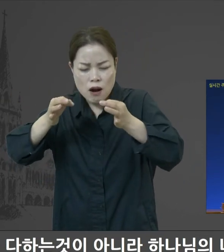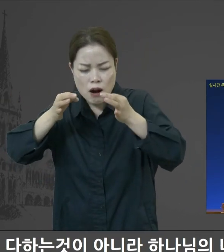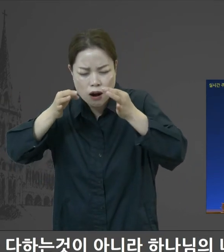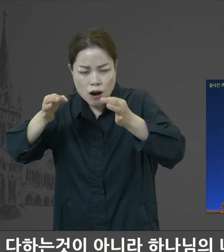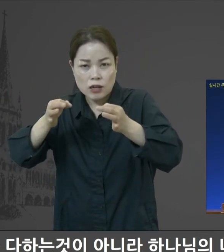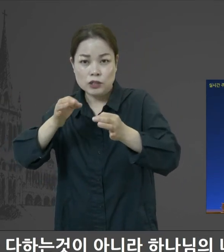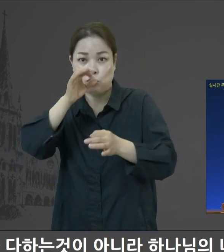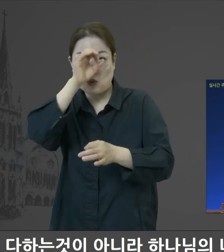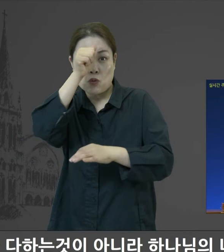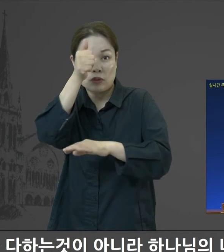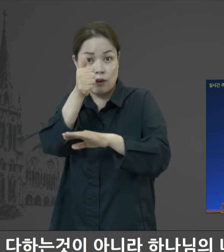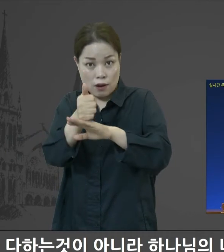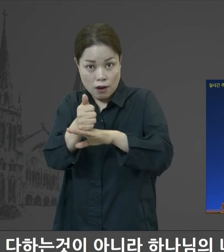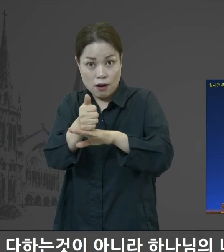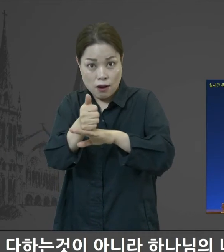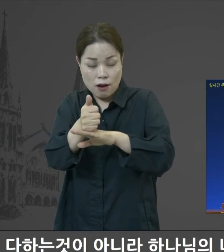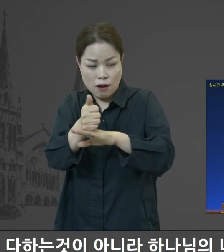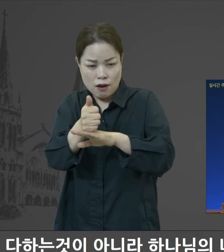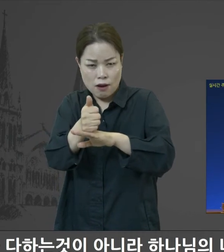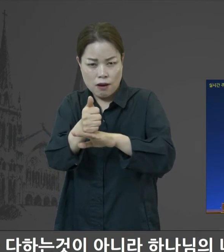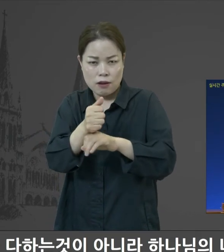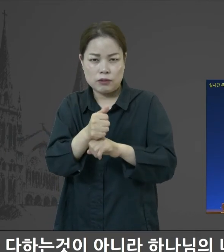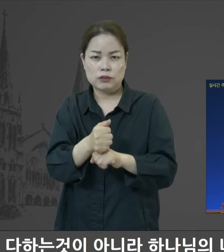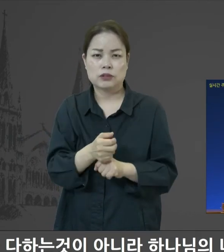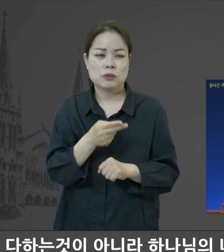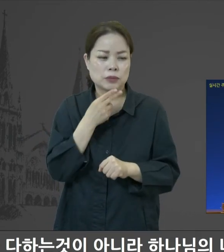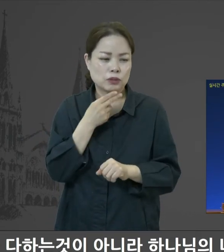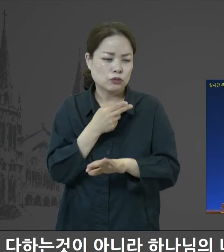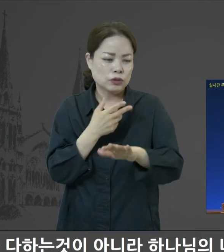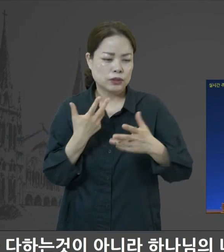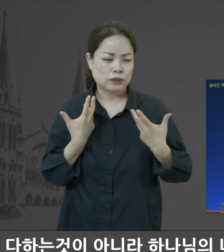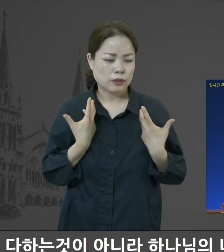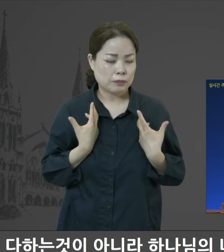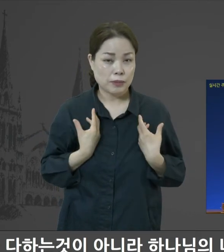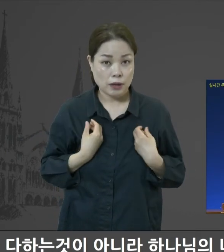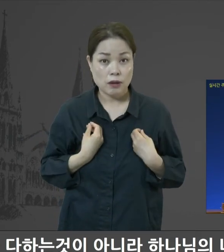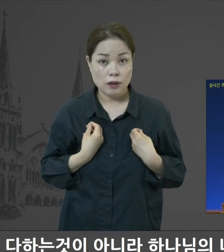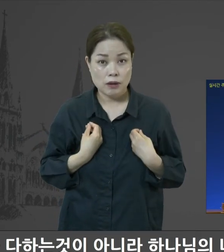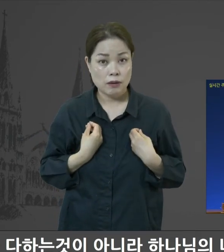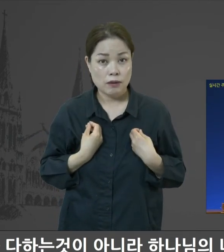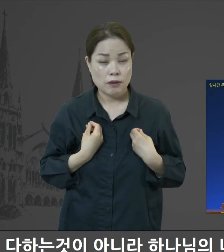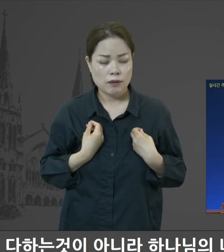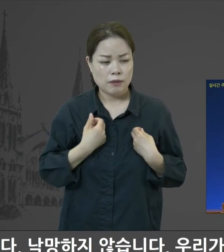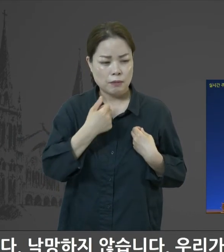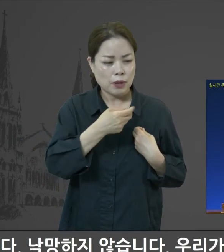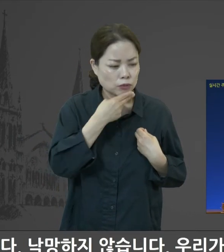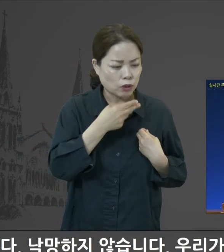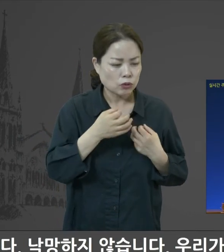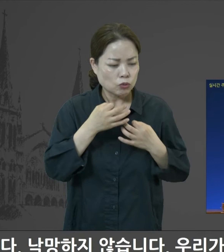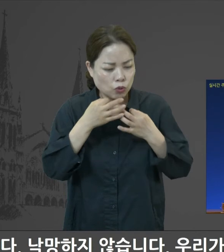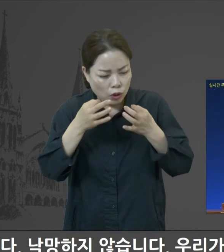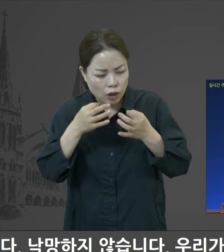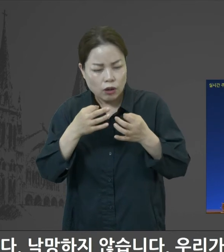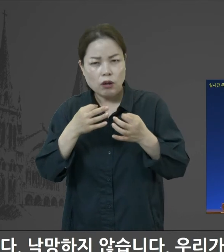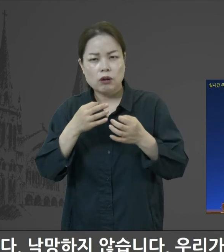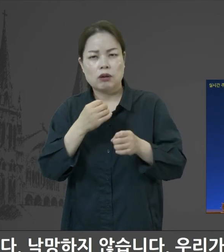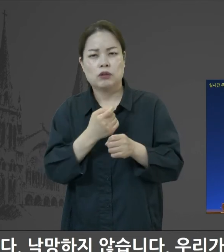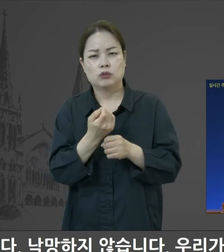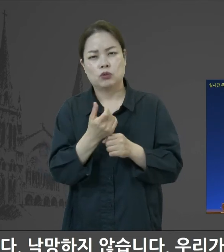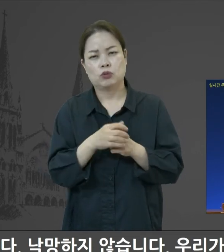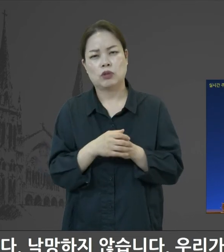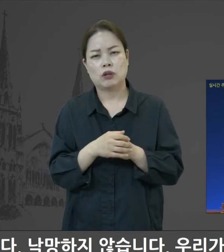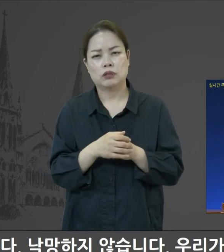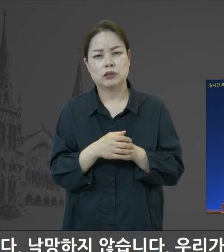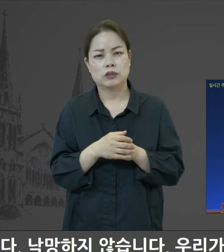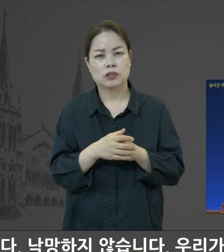만큼 좋은 결과를 거두지 못한다 할지라도 우리는 절망에 빠지지 않습니다. 비록 내가 노력한 것에 비해서 다소